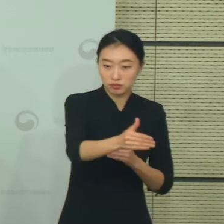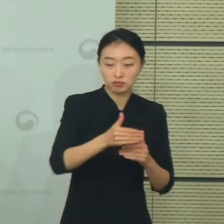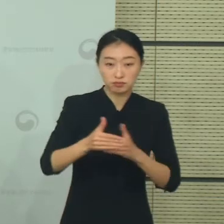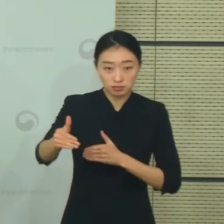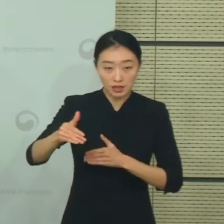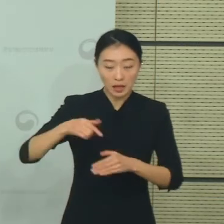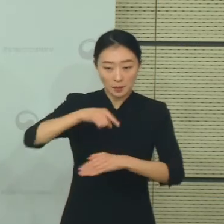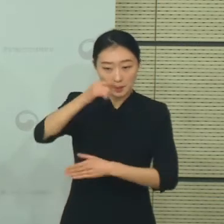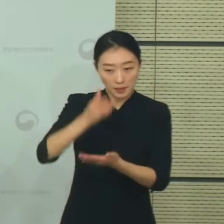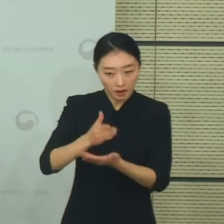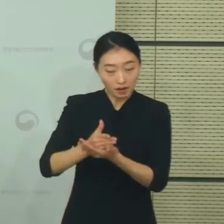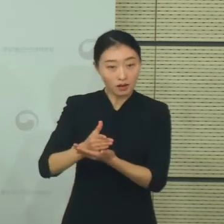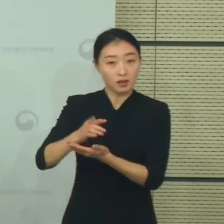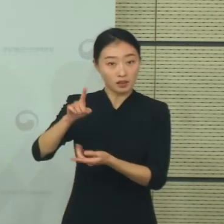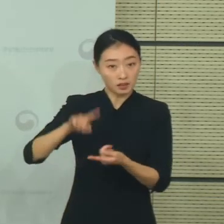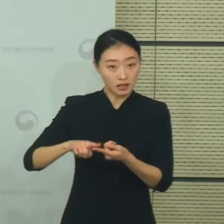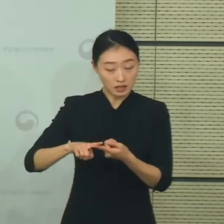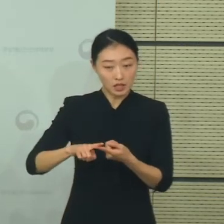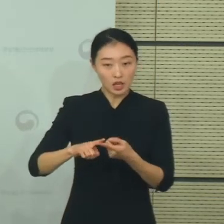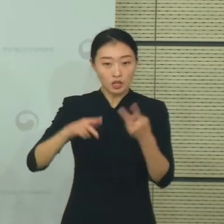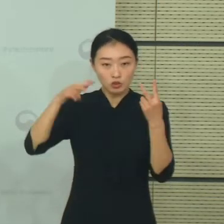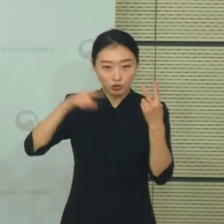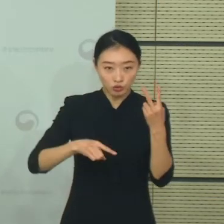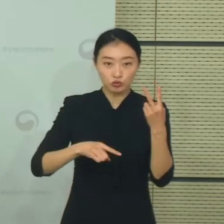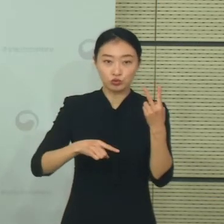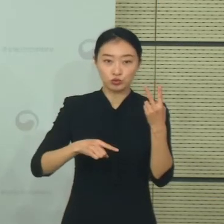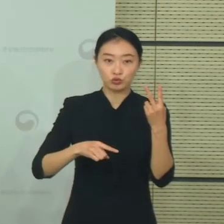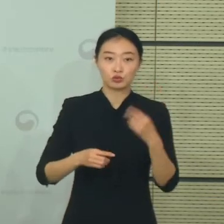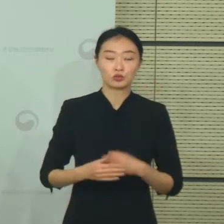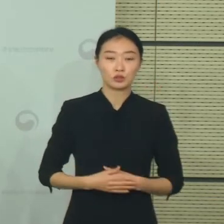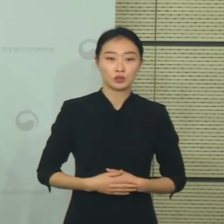이후에 진행될 생활 방역 차원에서